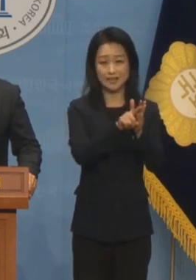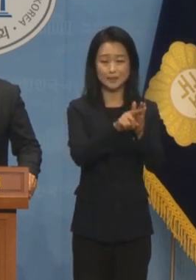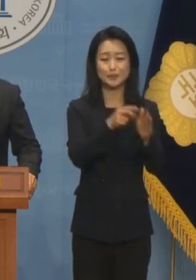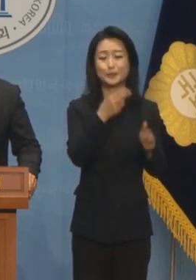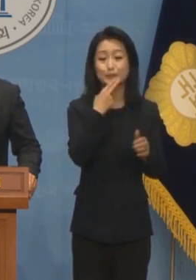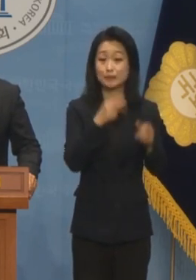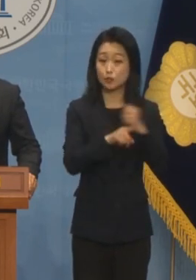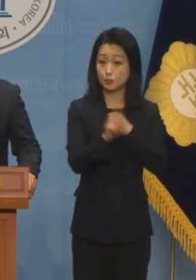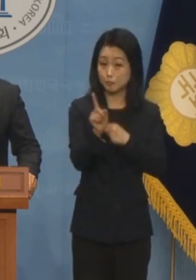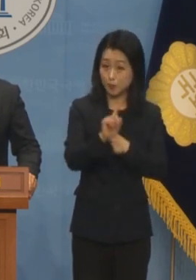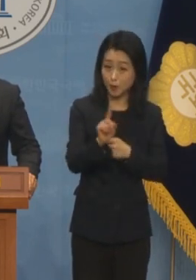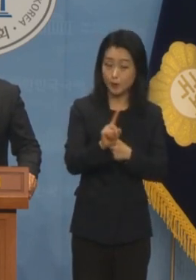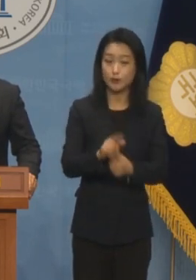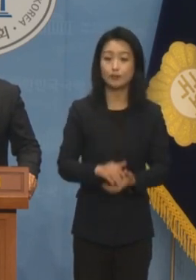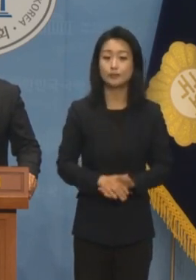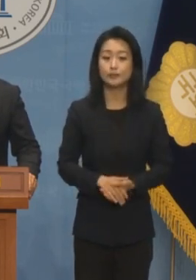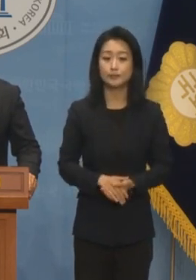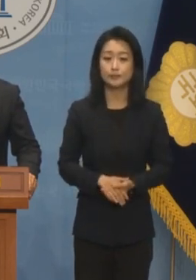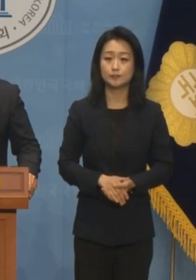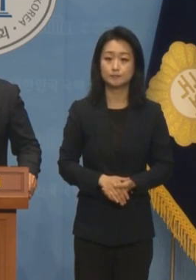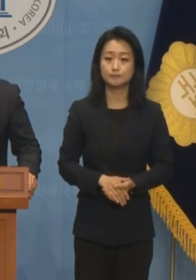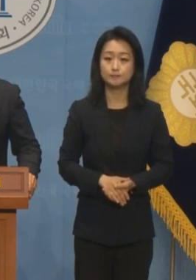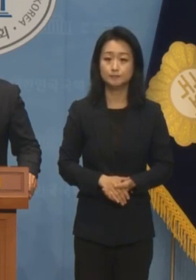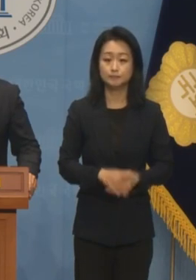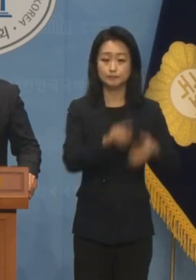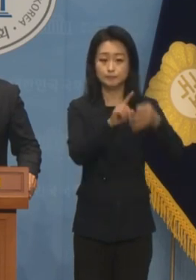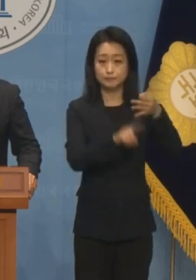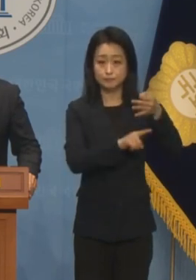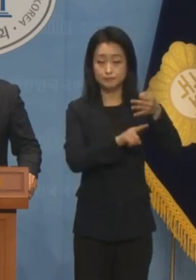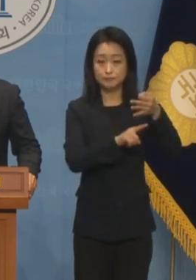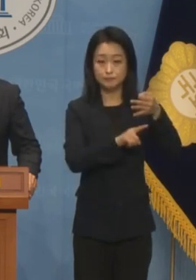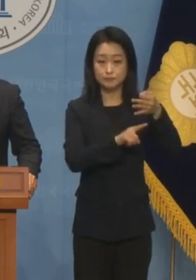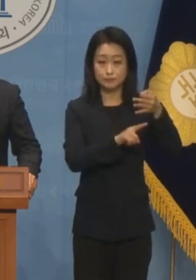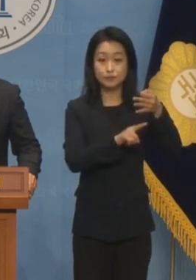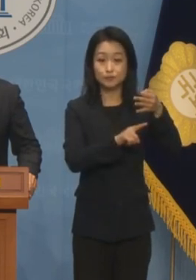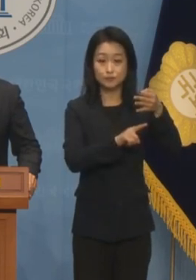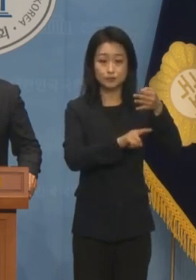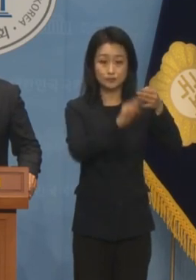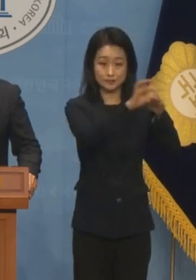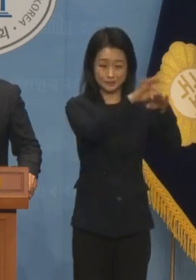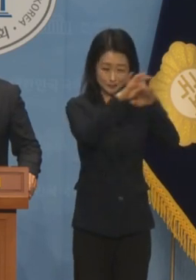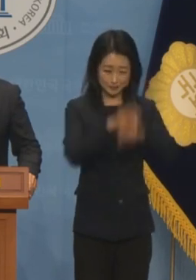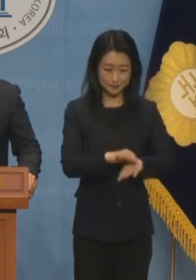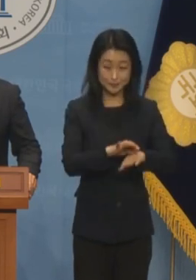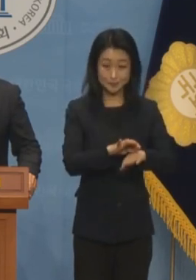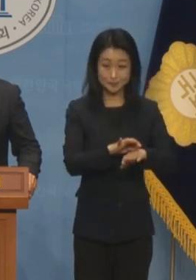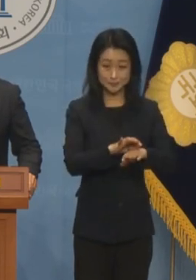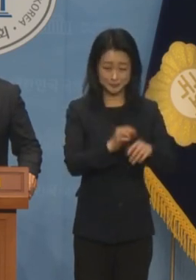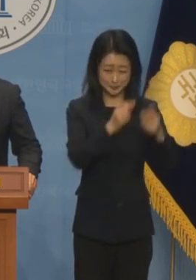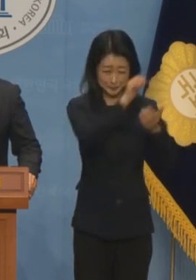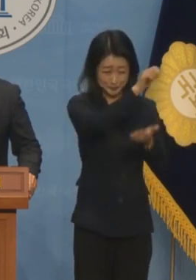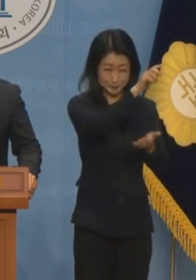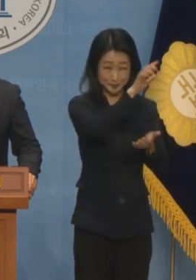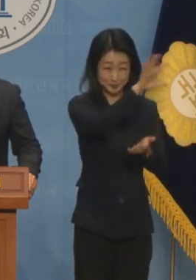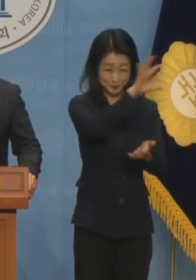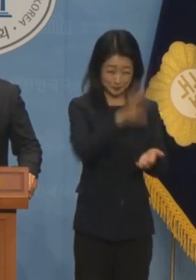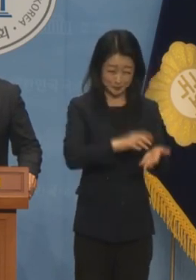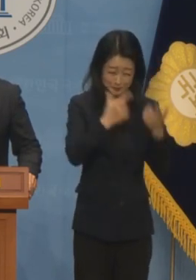신뢰가 가지 않는 가장 큰 이유는 윤석열 아바타로 데뷔한 한 전 위원장이